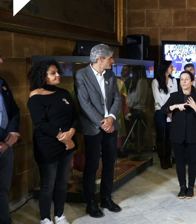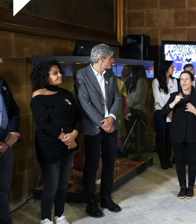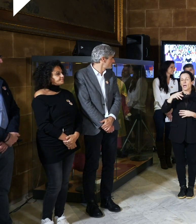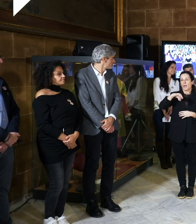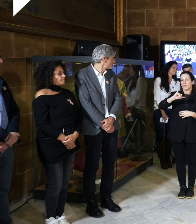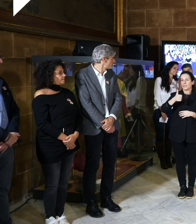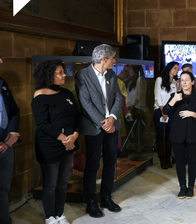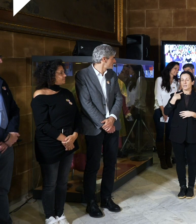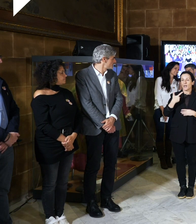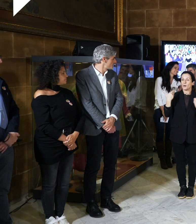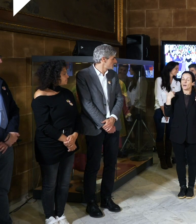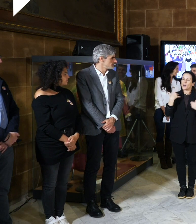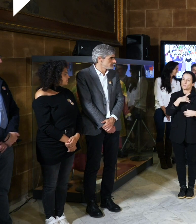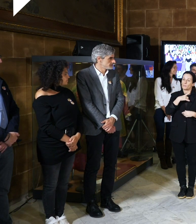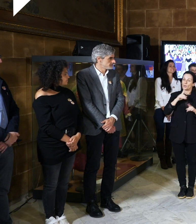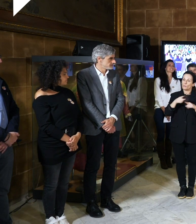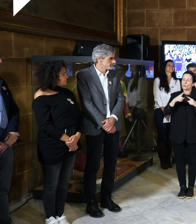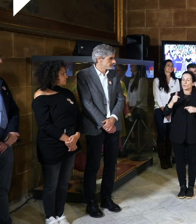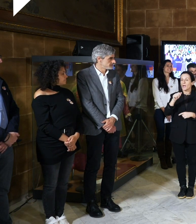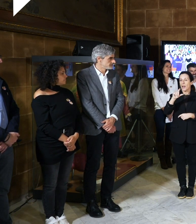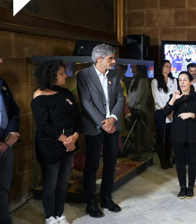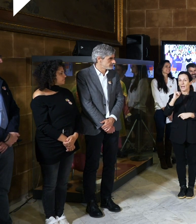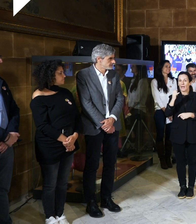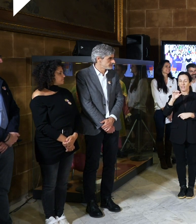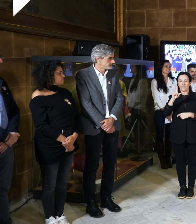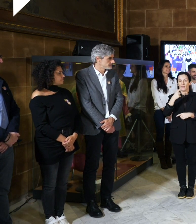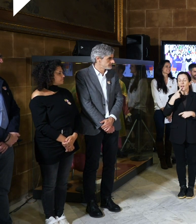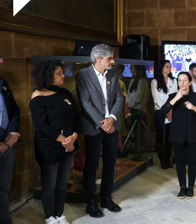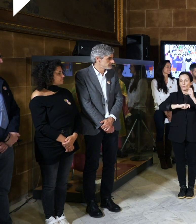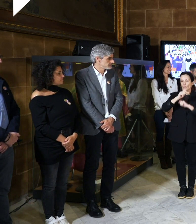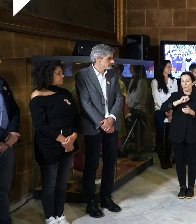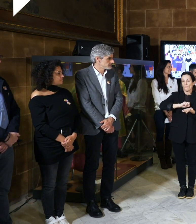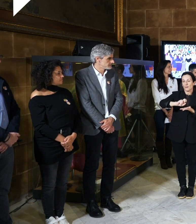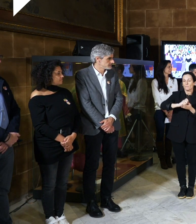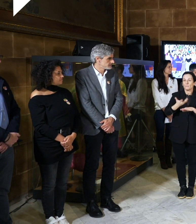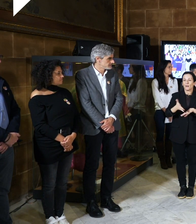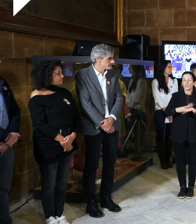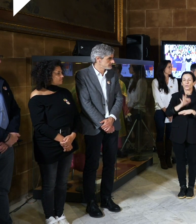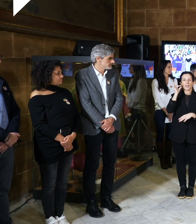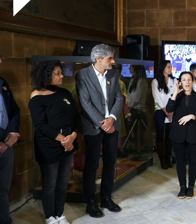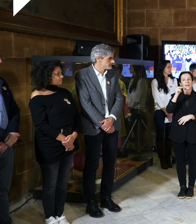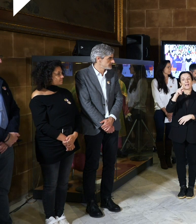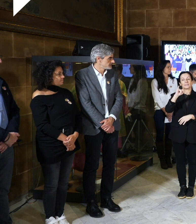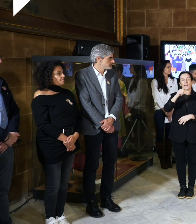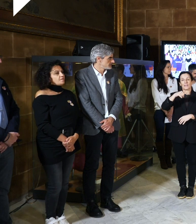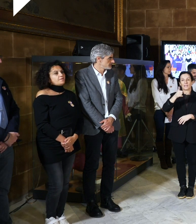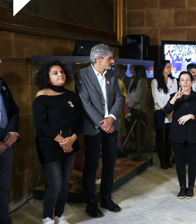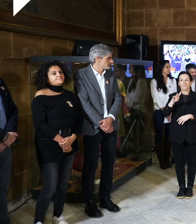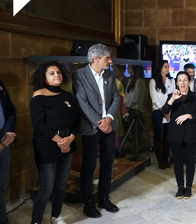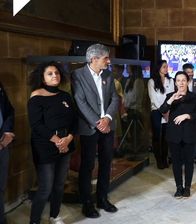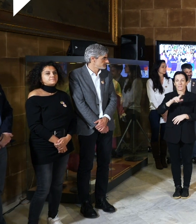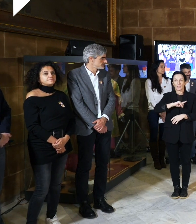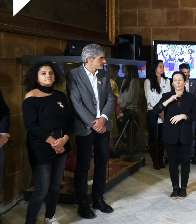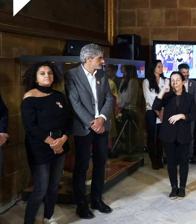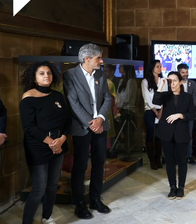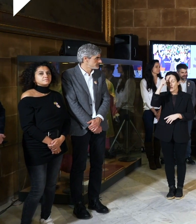Tremulles, música; Alejandra Araya, de Vianants per Mallorca; Caterina Belriu, catedràtica i investigadora de la tradició